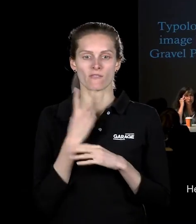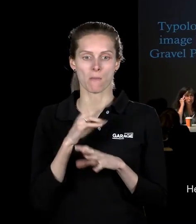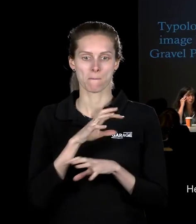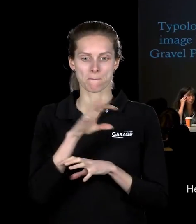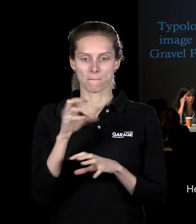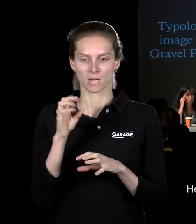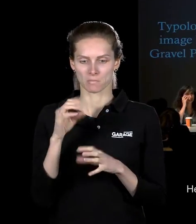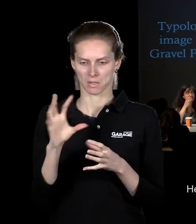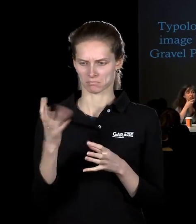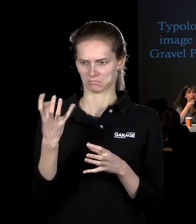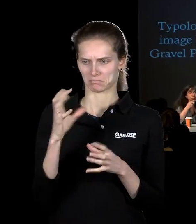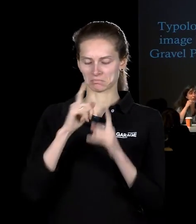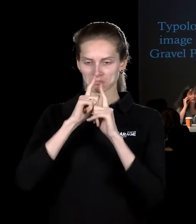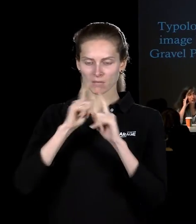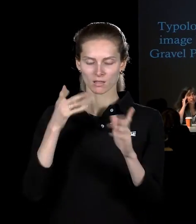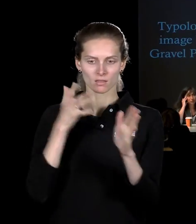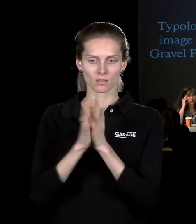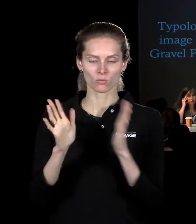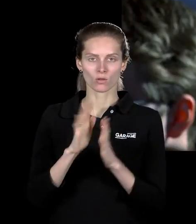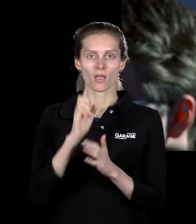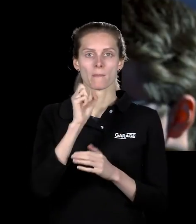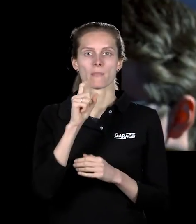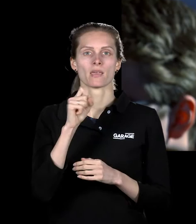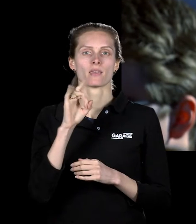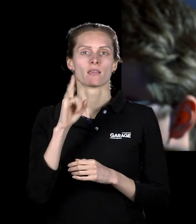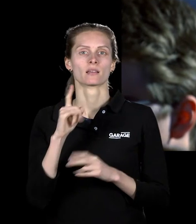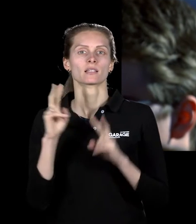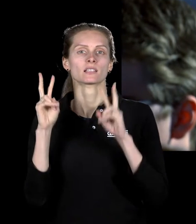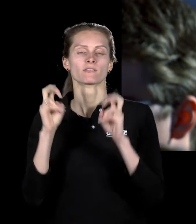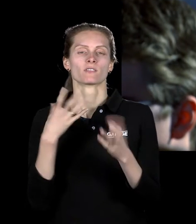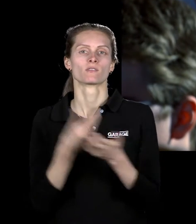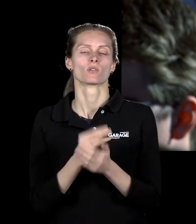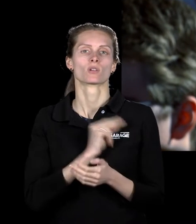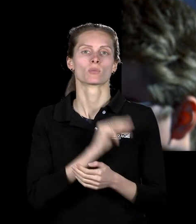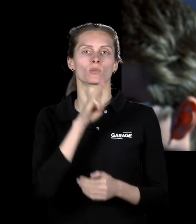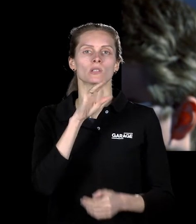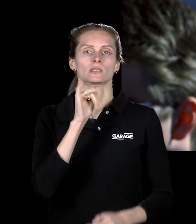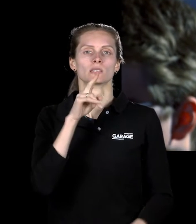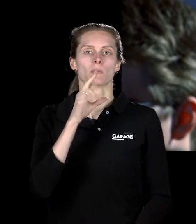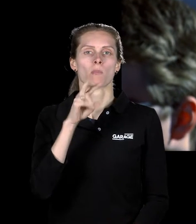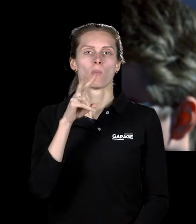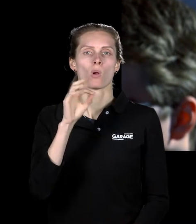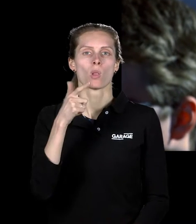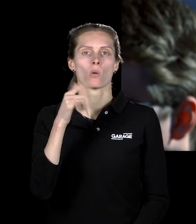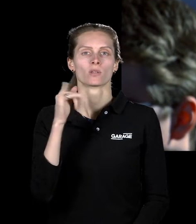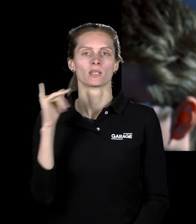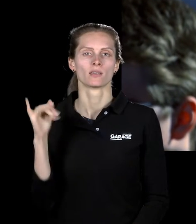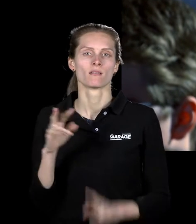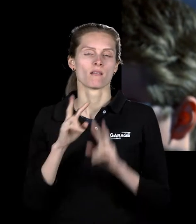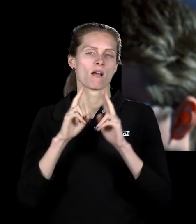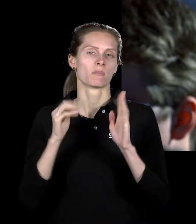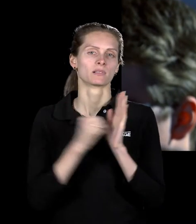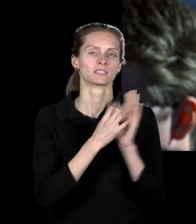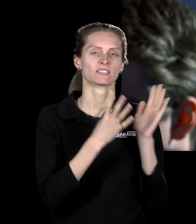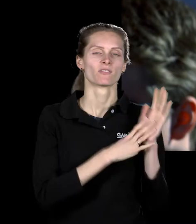их странность очень важна. Бехера называют свою работу типологией. Это такая как бы квазинаучность 19 века,